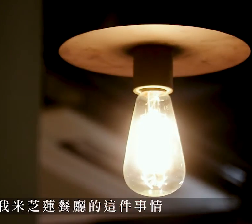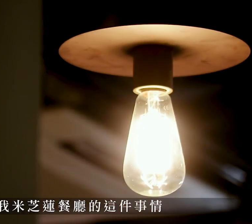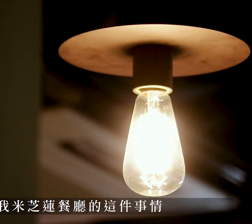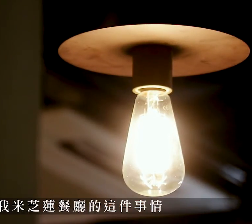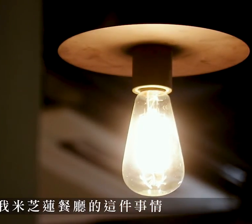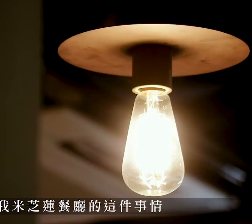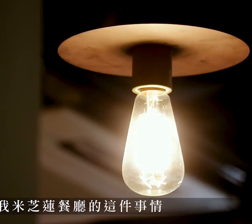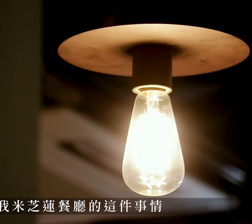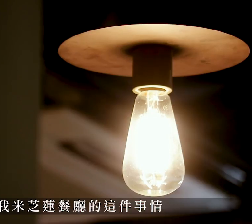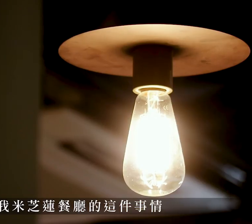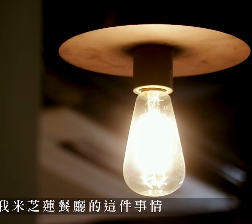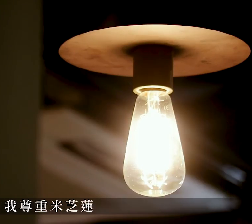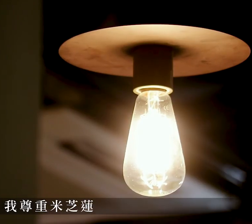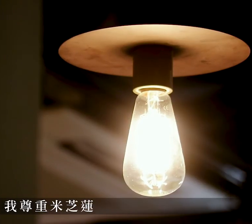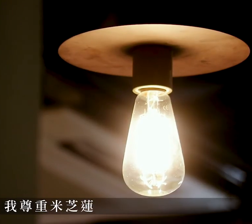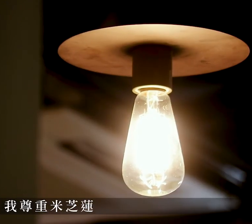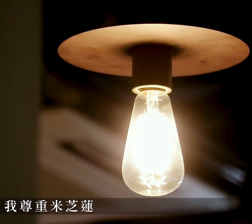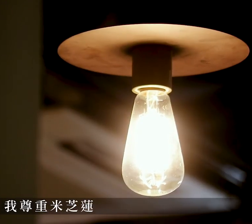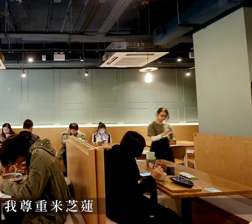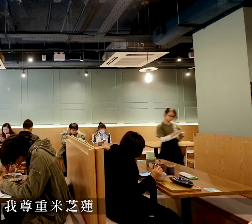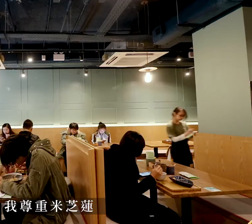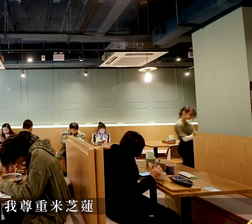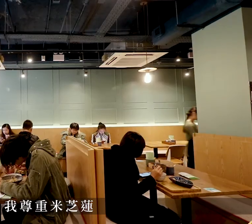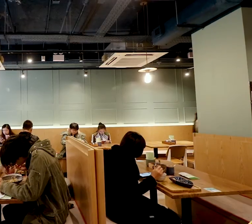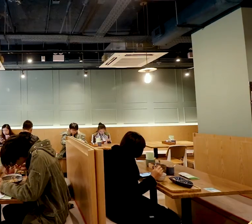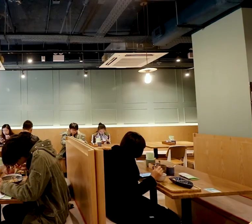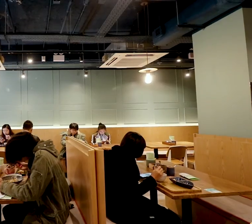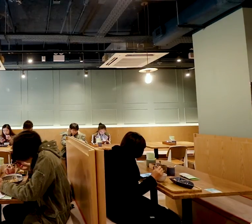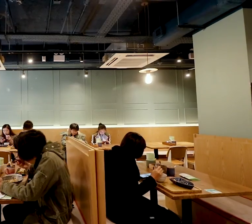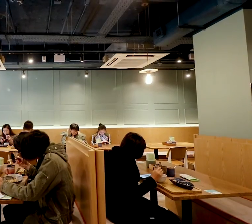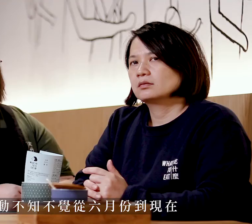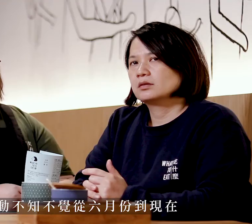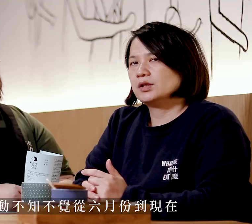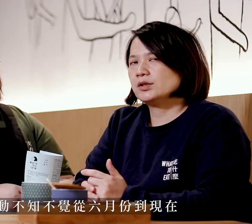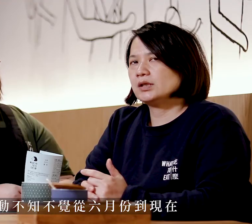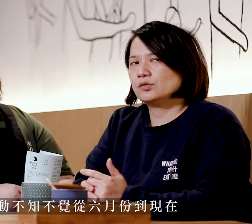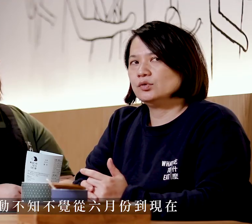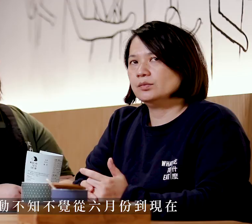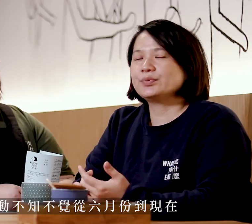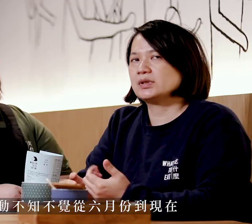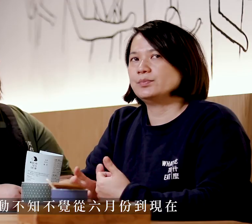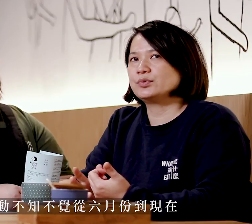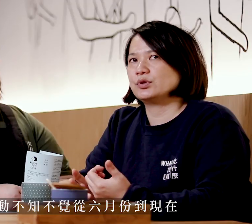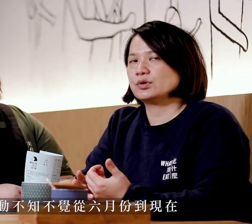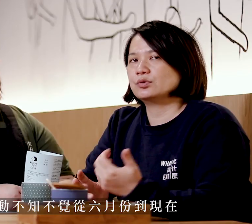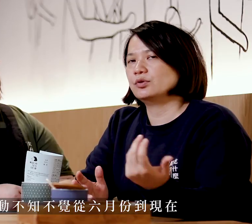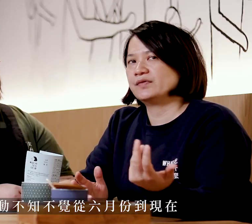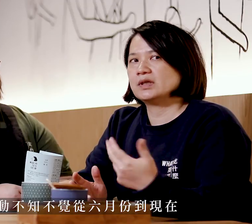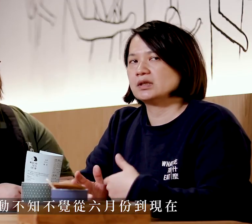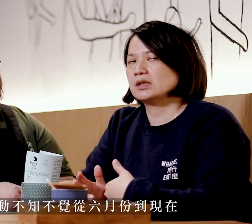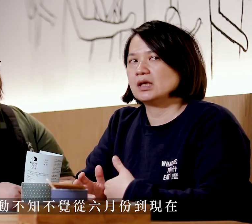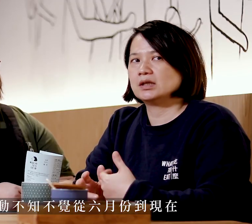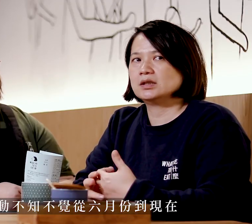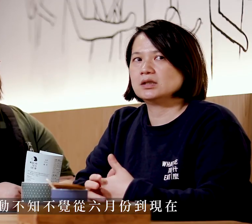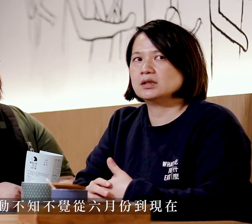刚问我你之前餐厅的这件事情，其实我尊重你之恋。 其实这场运动不知不觉从六月份